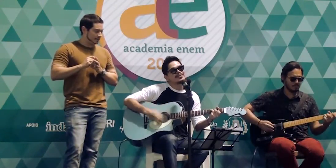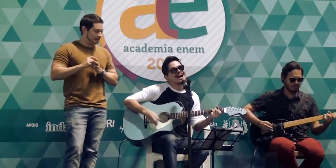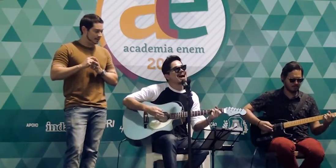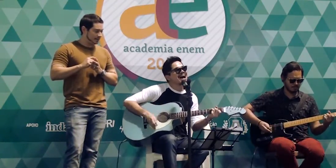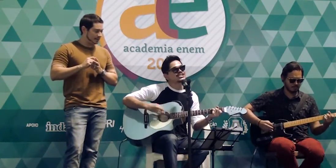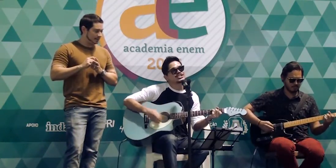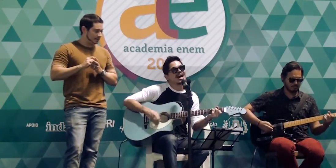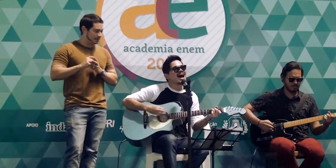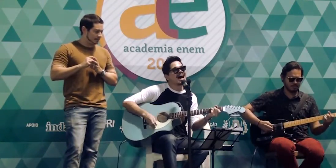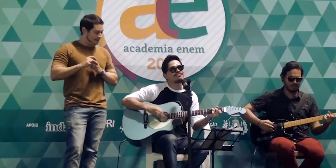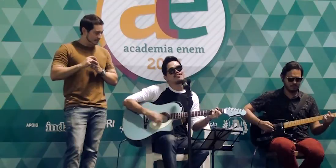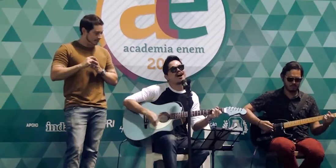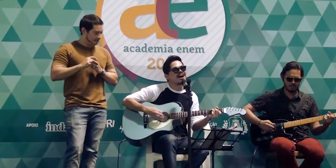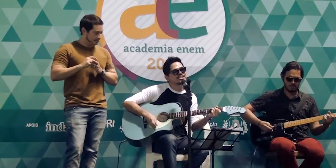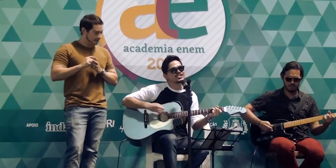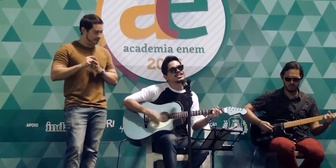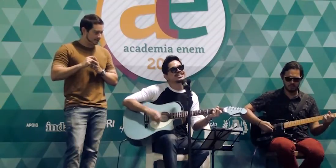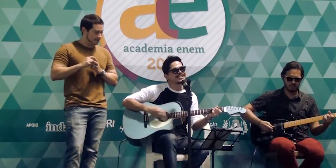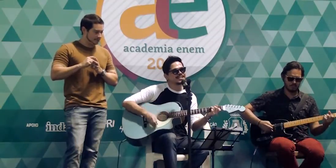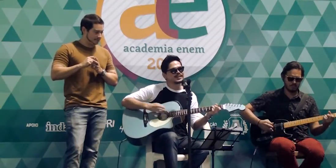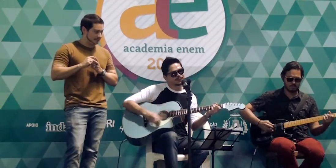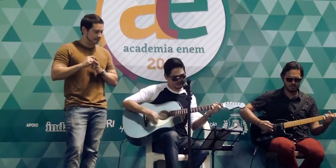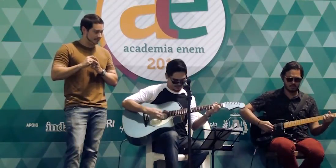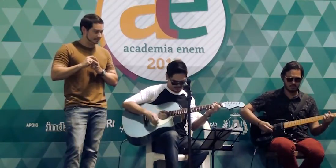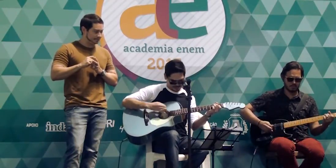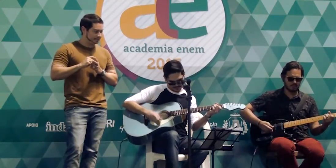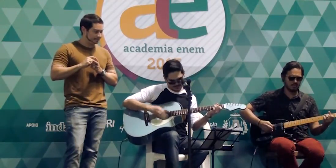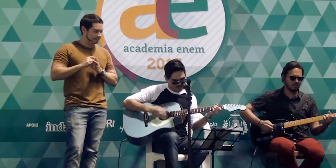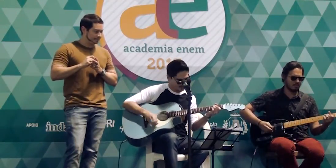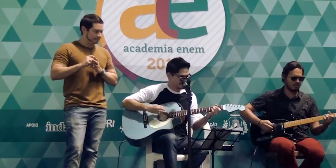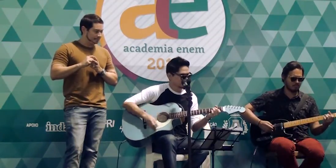Então me abraça forte